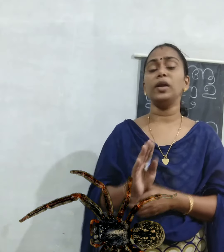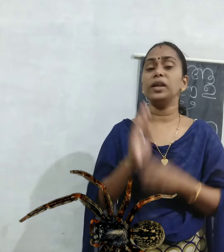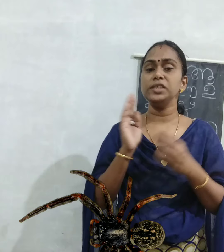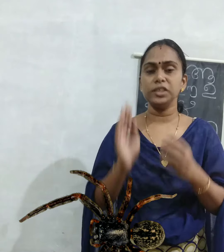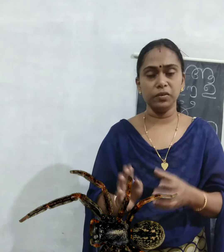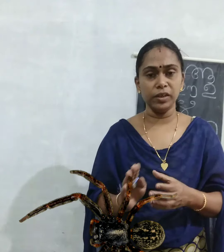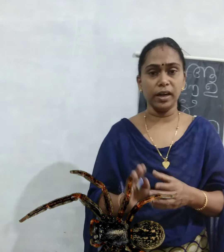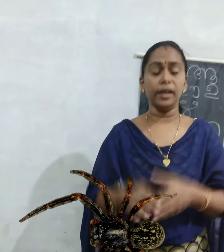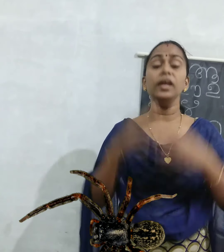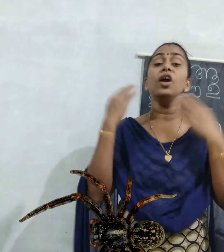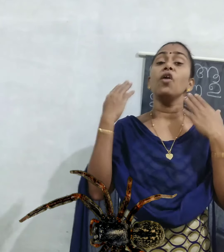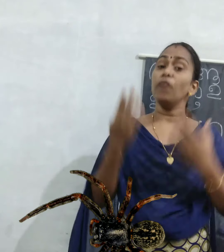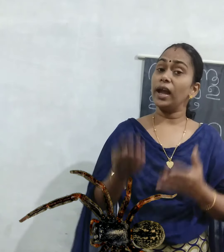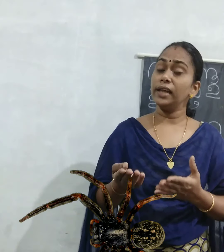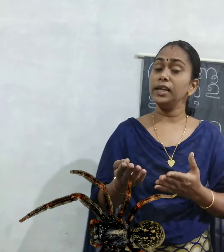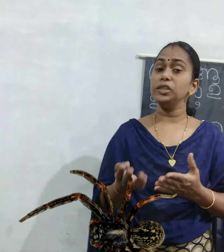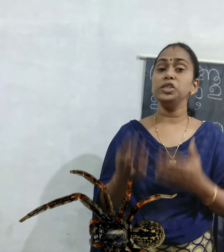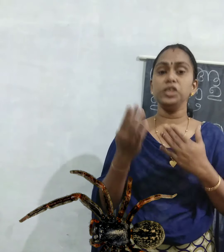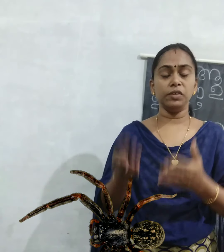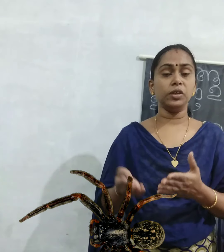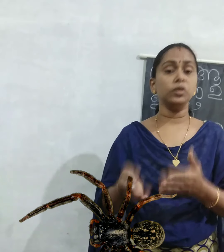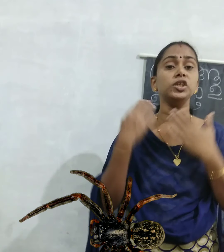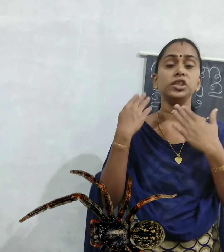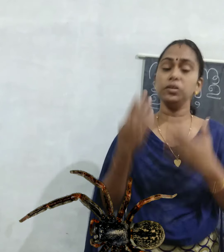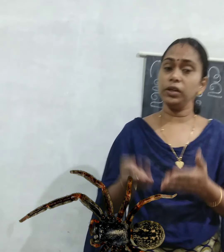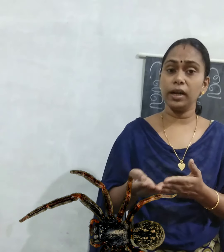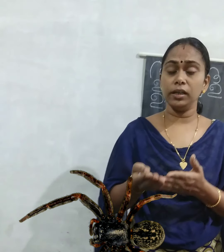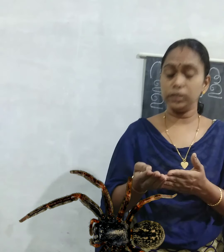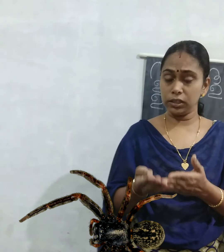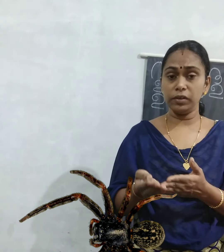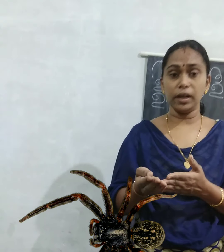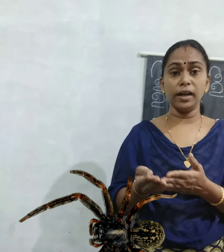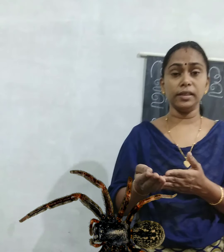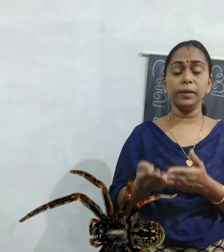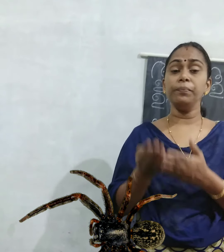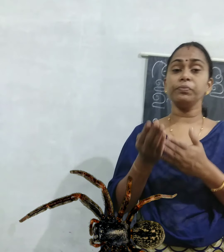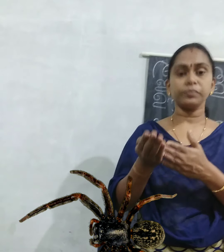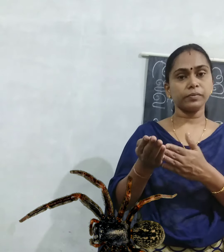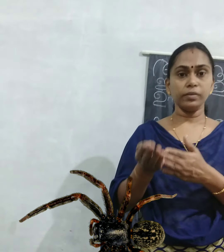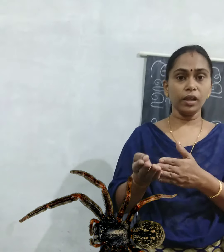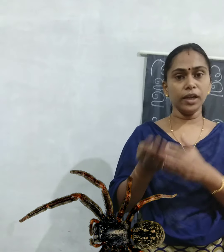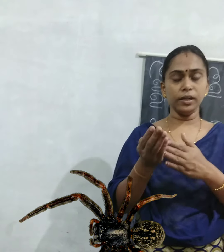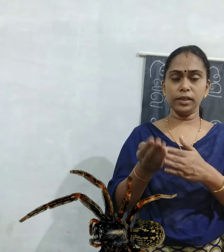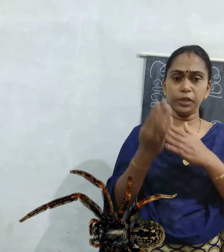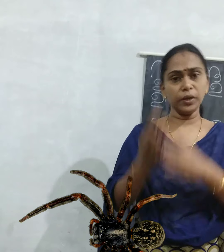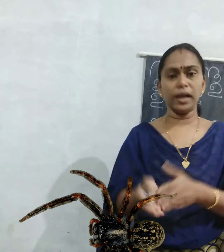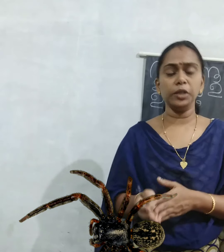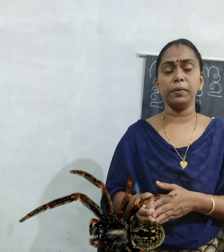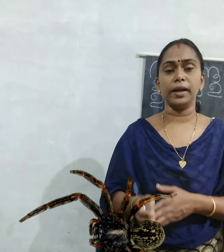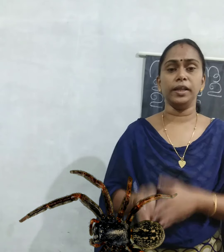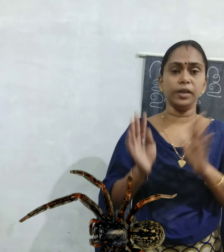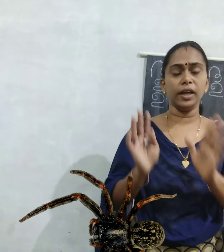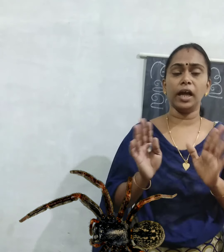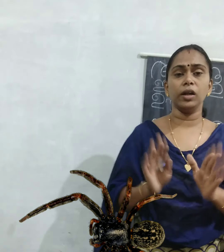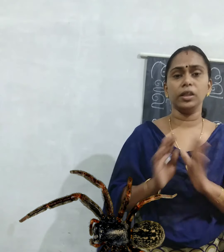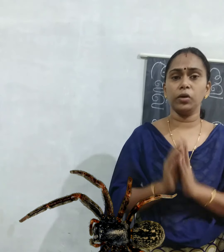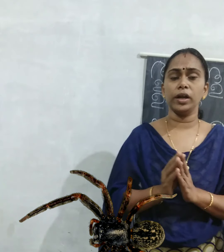എട്ടുകാലുള്ള ജീവിയാണ്, വല നെയ്ത് ജീവിക്കുന്ന ഒരു ജീവിയാണിത്. എട്ടുകാലി എന്ന് പറയുന്നത്. എട്ടുകാലുള്ളത് കൊണ്ടാണ്